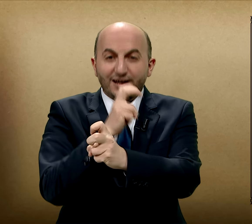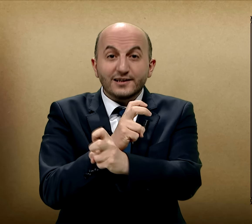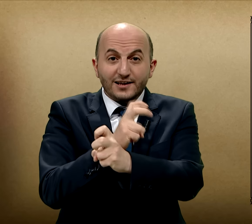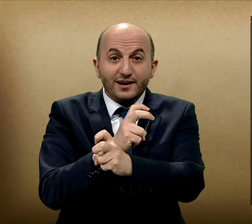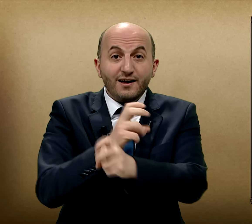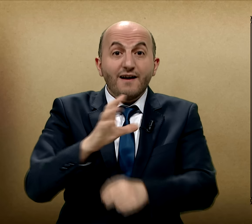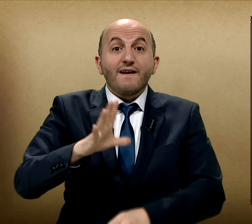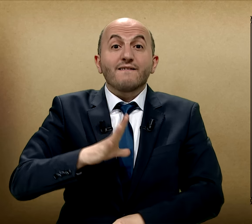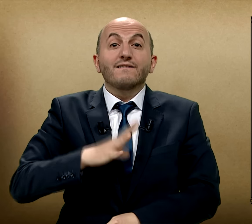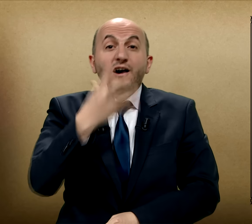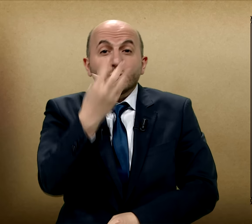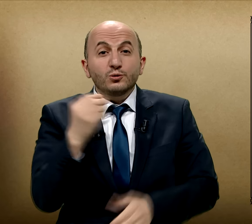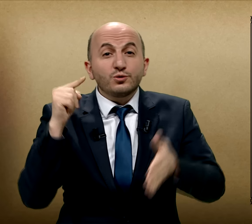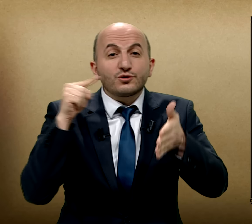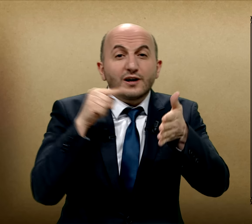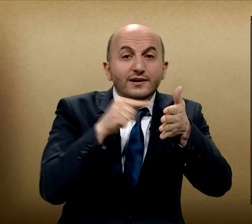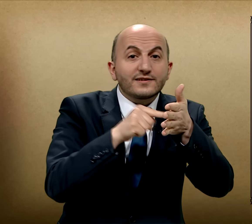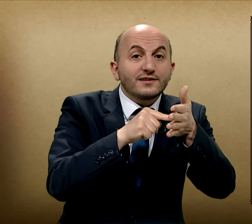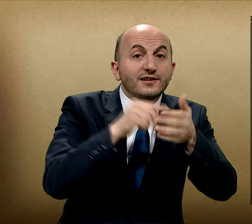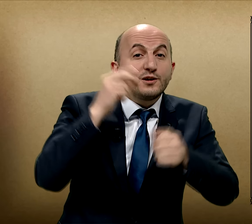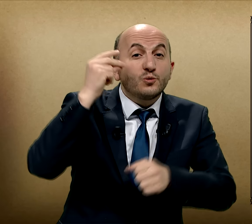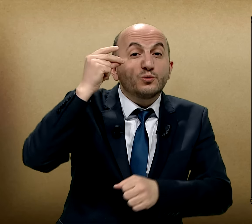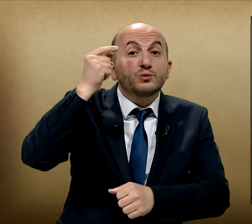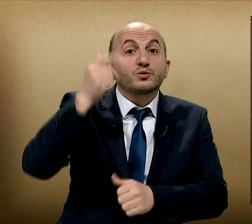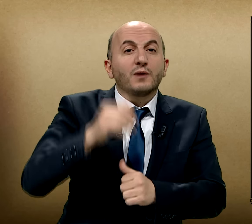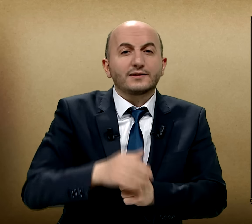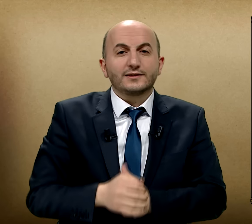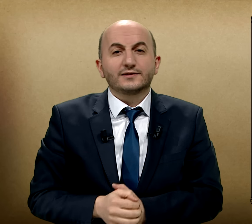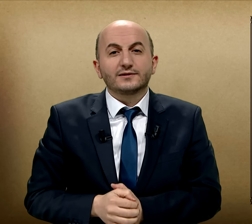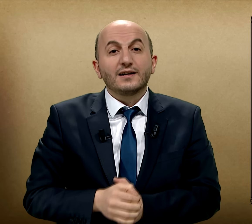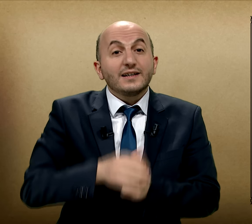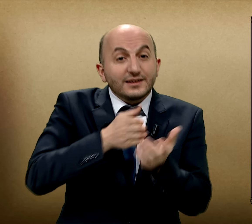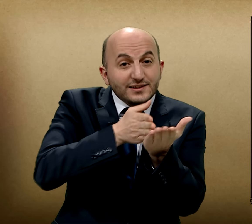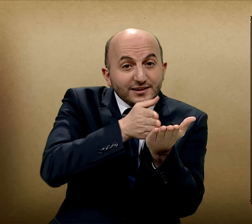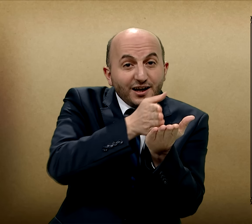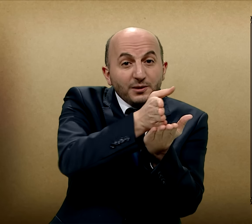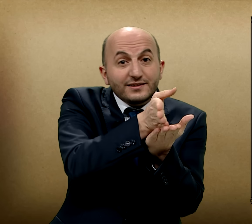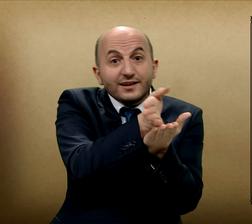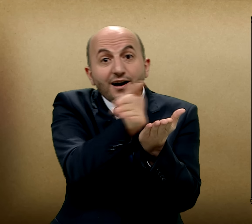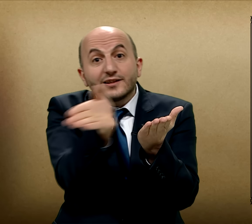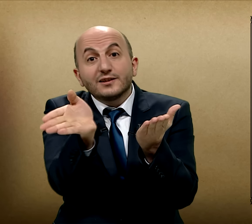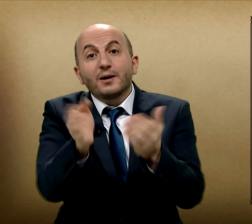tehlike varoluş gayesini unutmaktır, istikametten